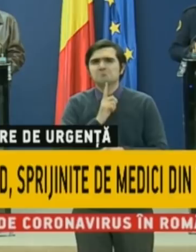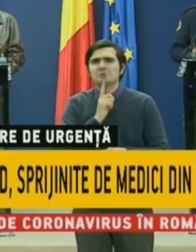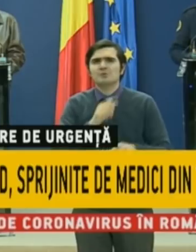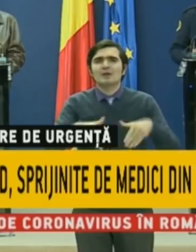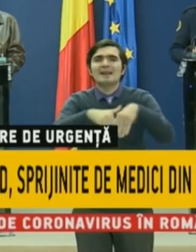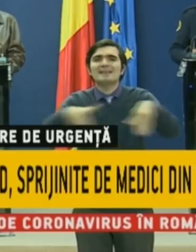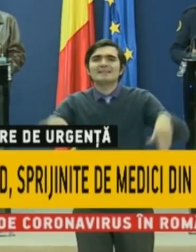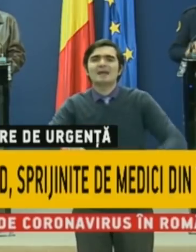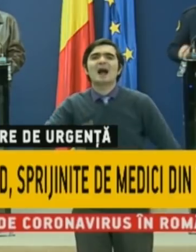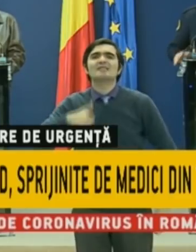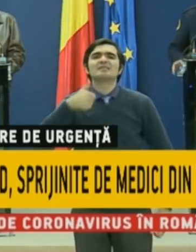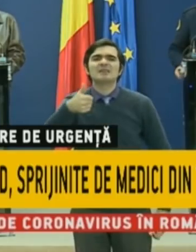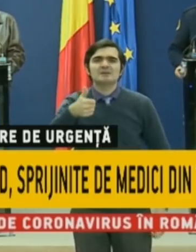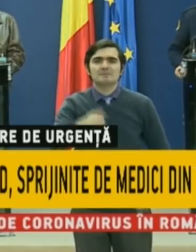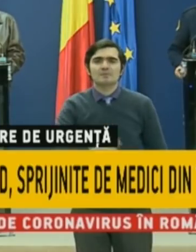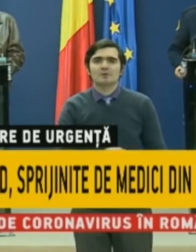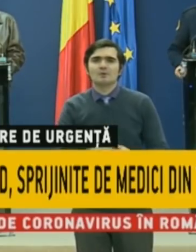întâi împotriva